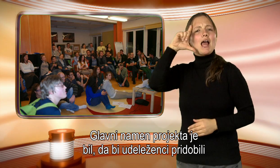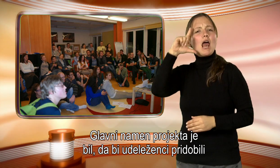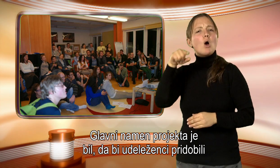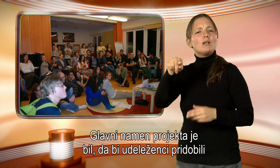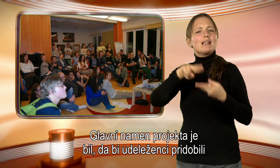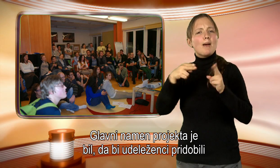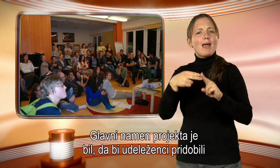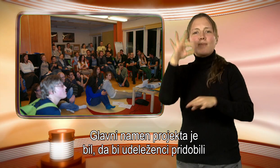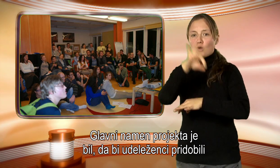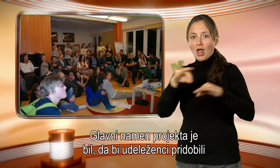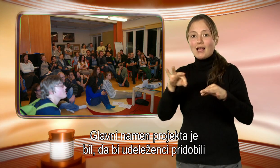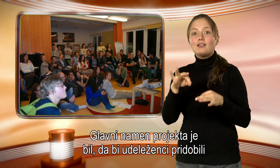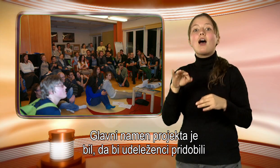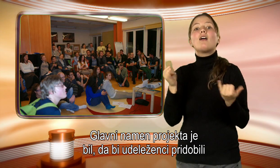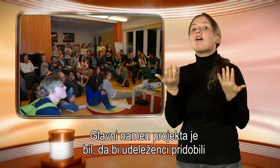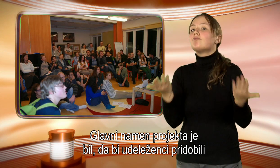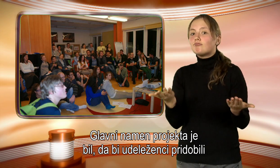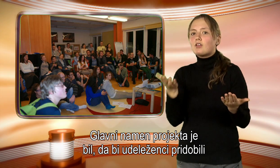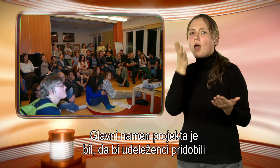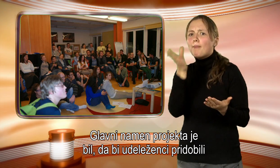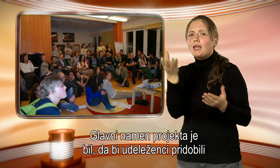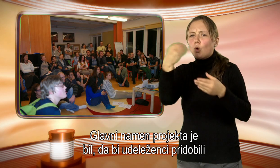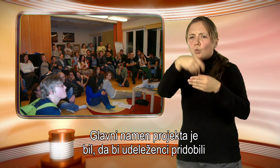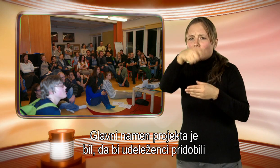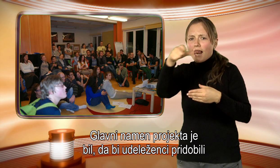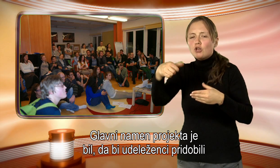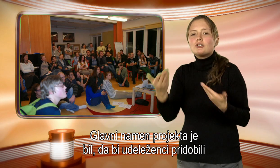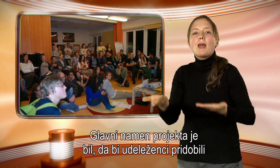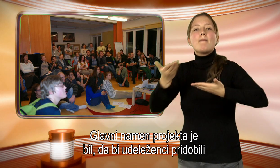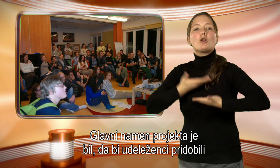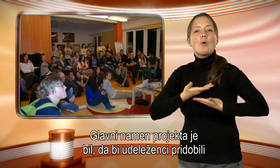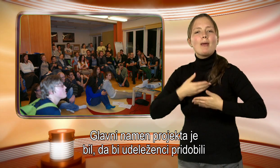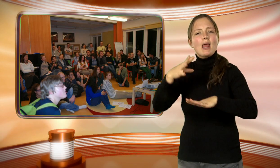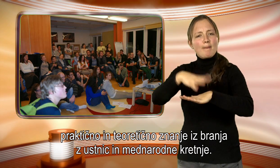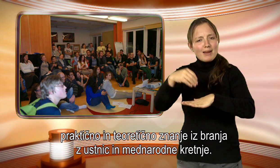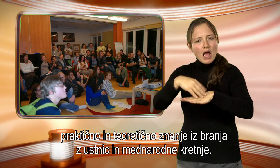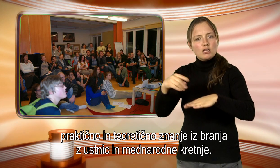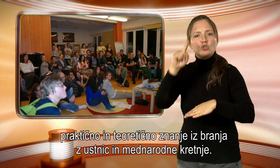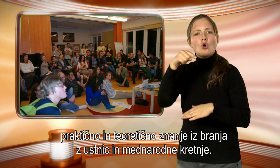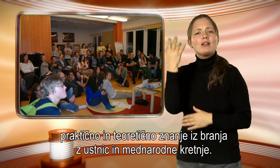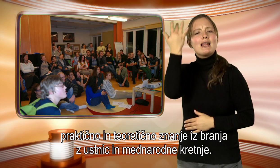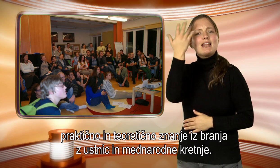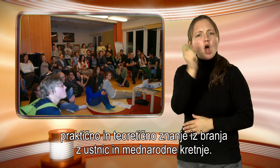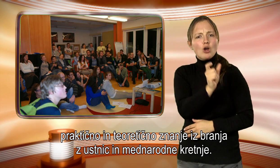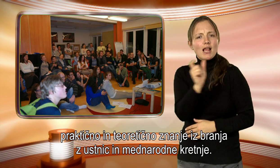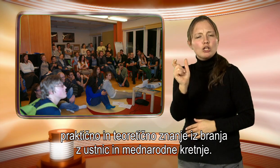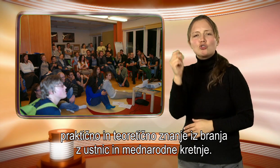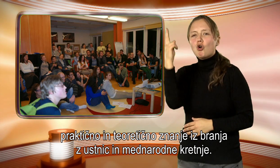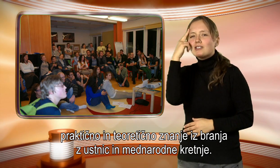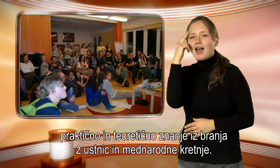Glavni namen projekta je bil, da bi udeleženci pridobili praktično in teoretično znanje iz branja z ustnic in